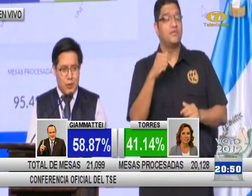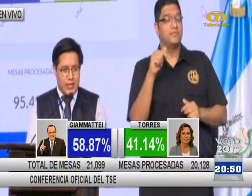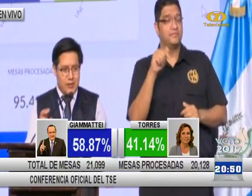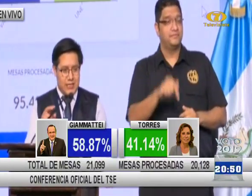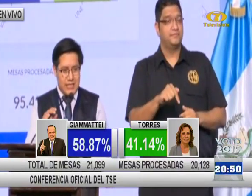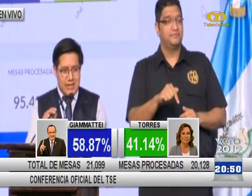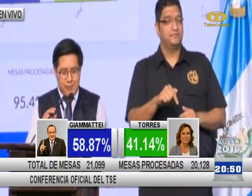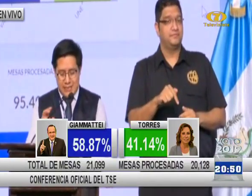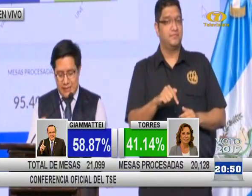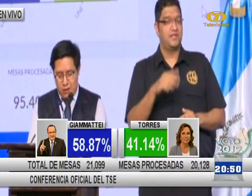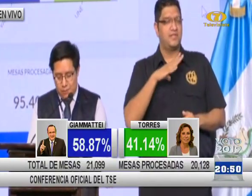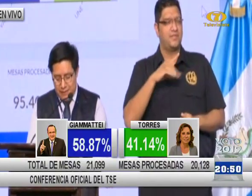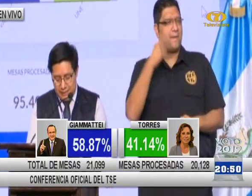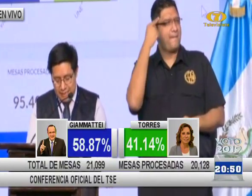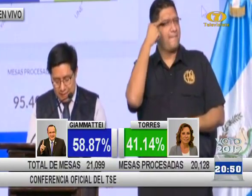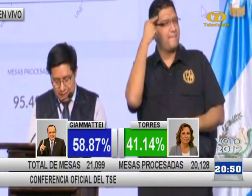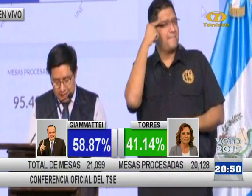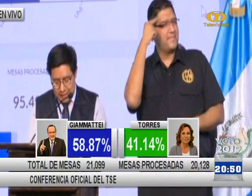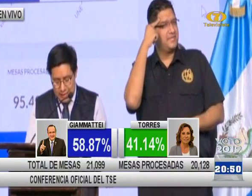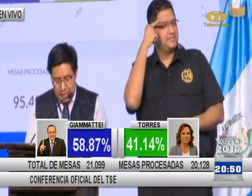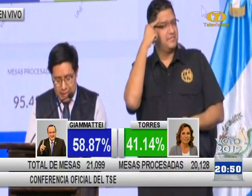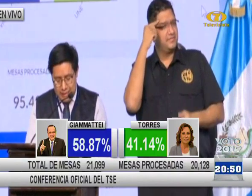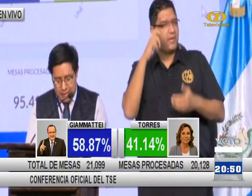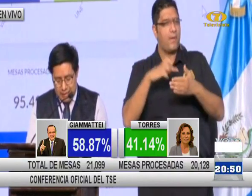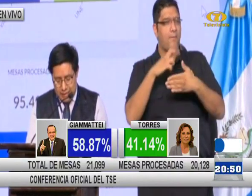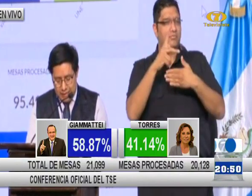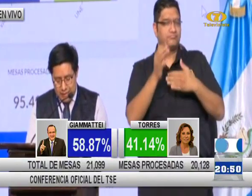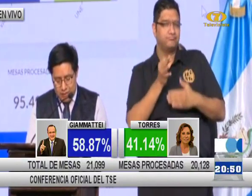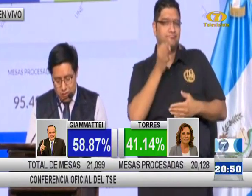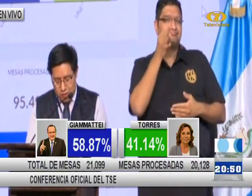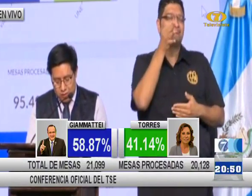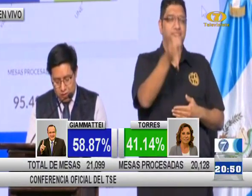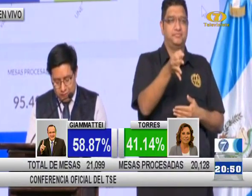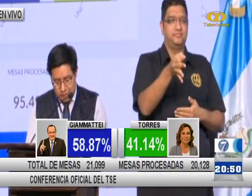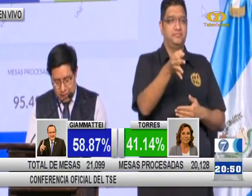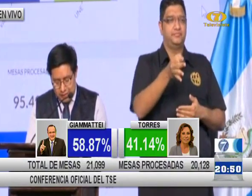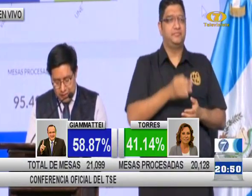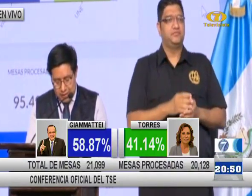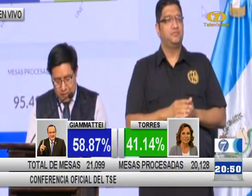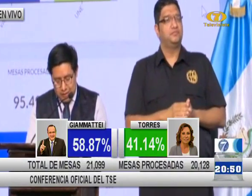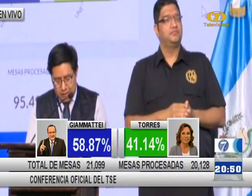acorde a las proyecciones que se han presentado en pantalla y nosotros